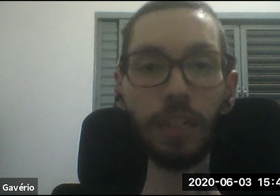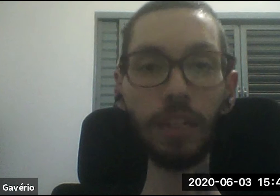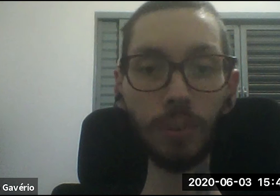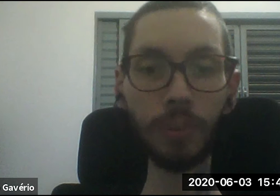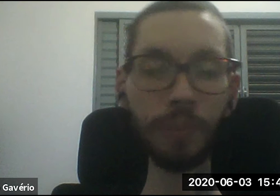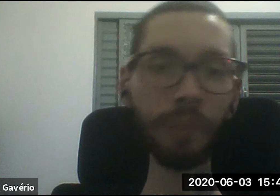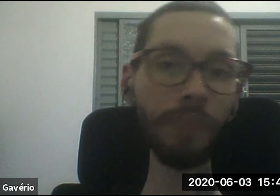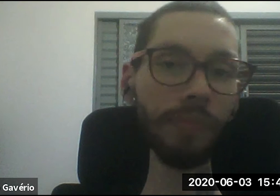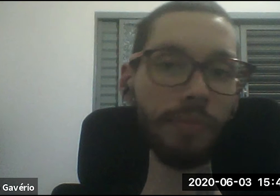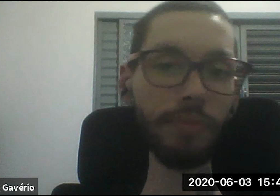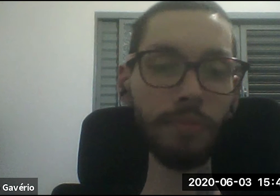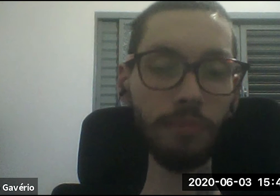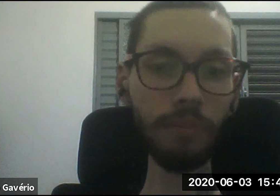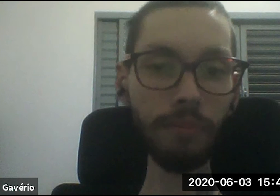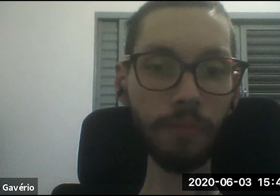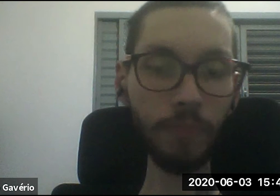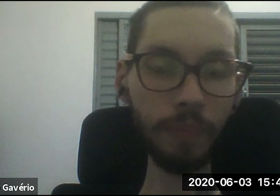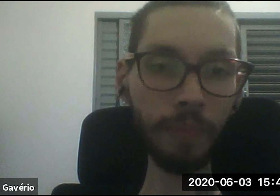É isso.